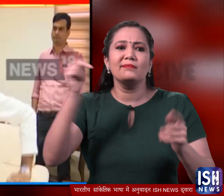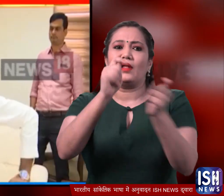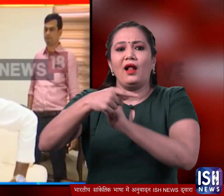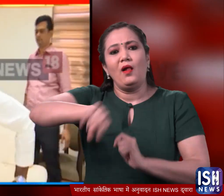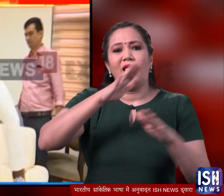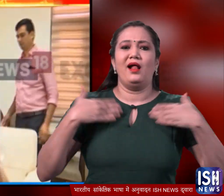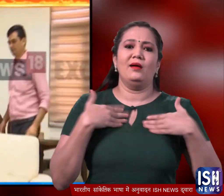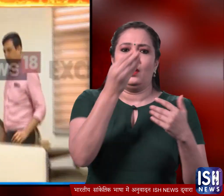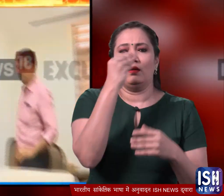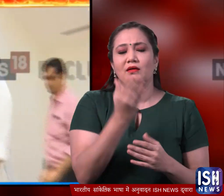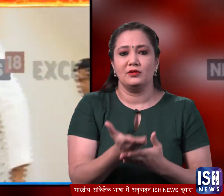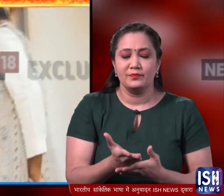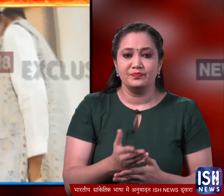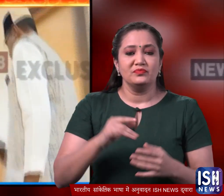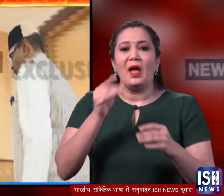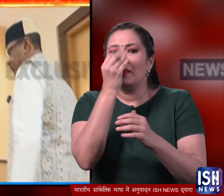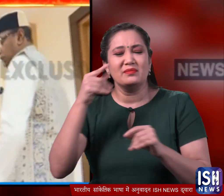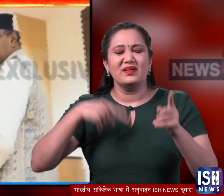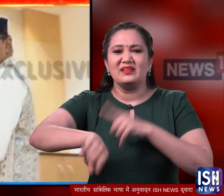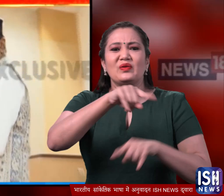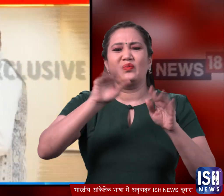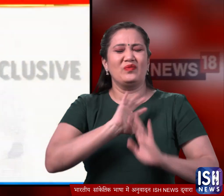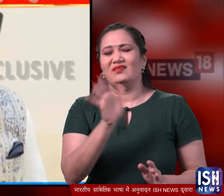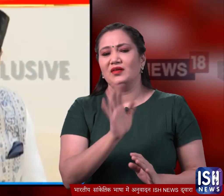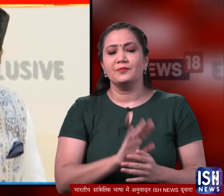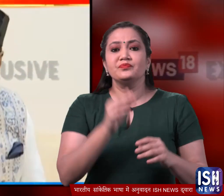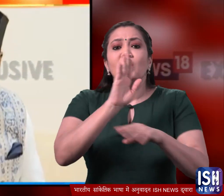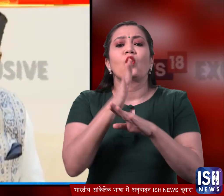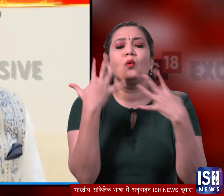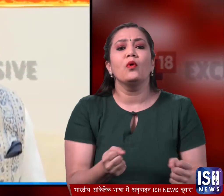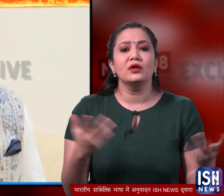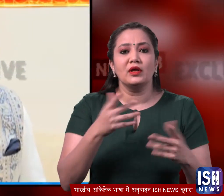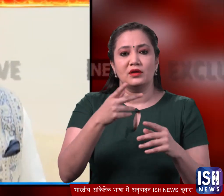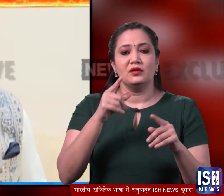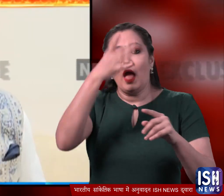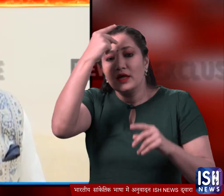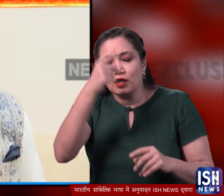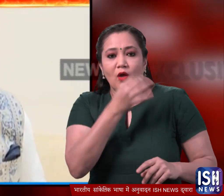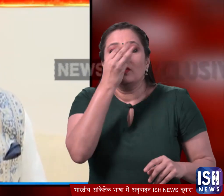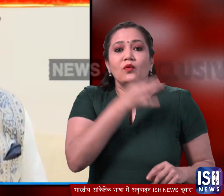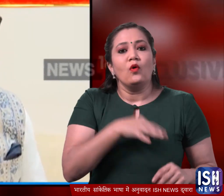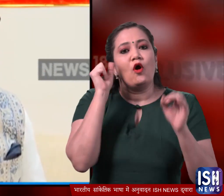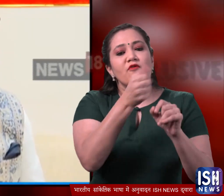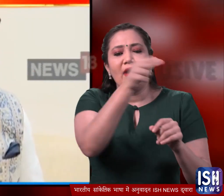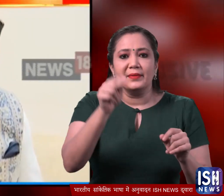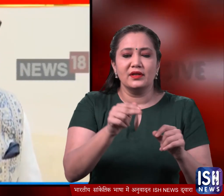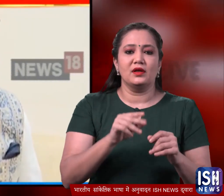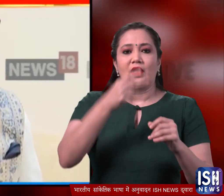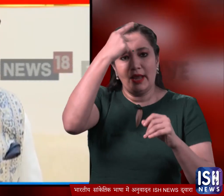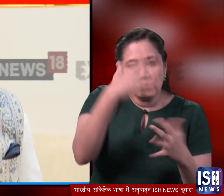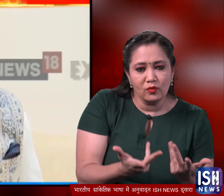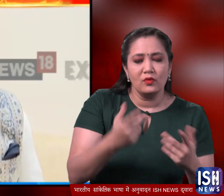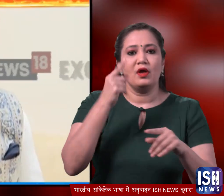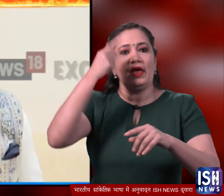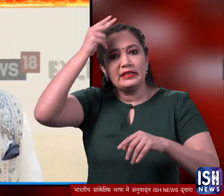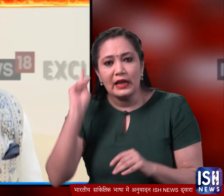का। जिसके जवाब में बीजेपी ने परिवारवाद की बात करते हुए कांग्रेस को घेरा। कांग्रेस को तो चाहिए केवल नेहरू परिवार आ जाए, नाम रख दो जवाहरलाल